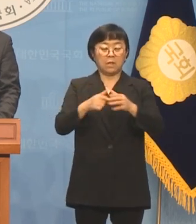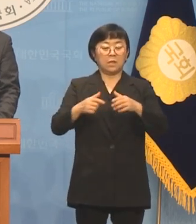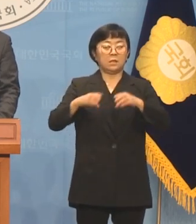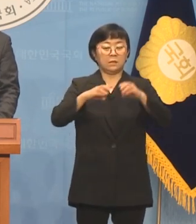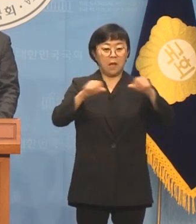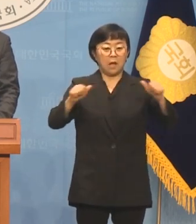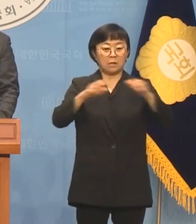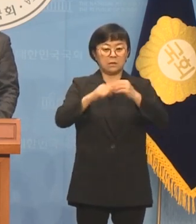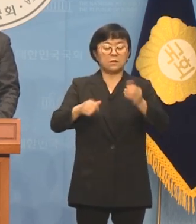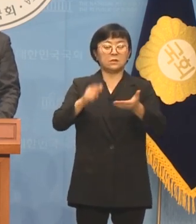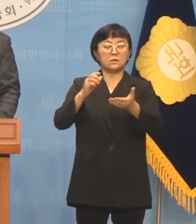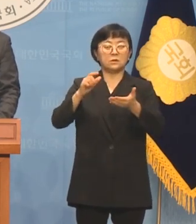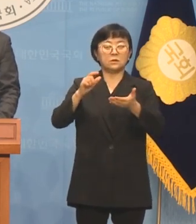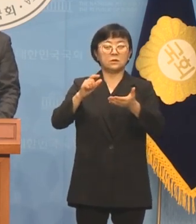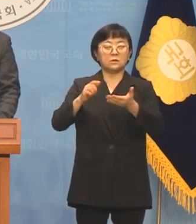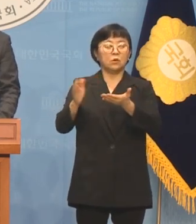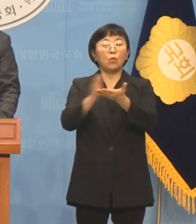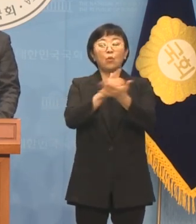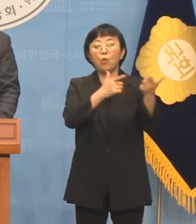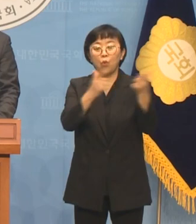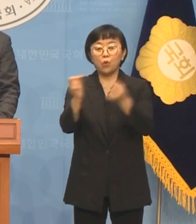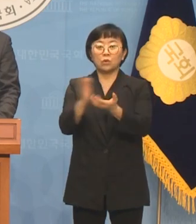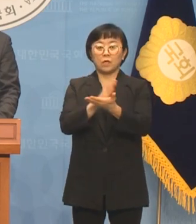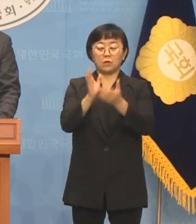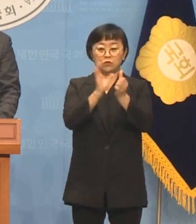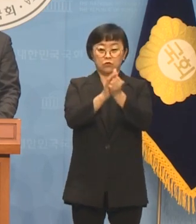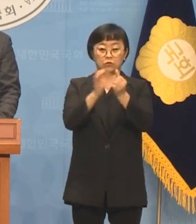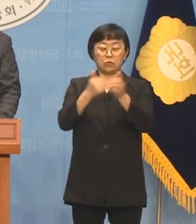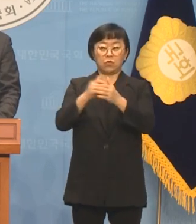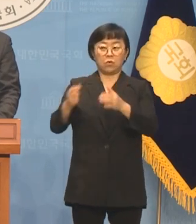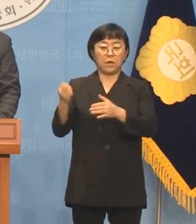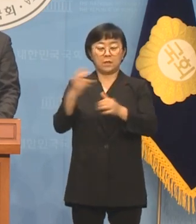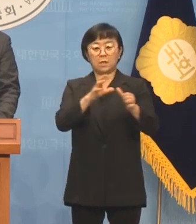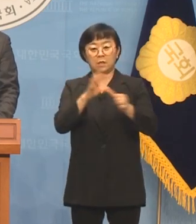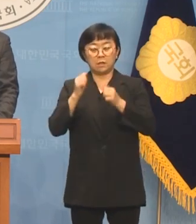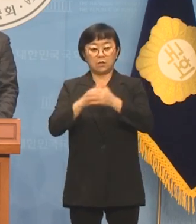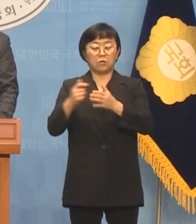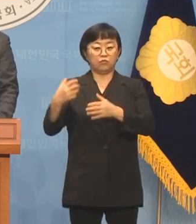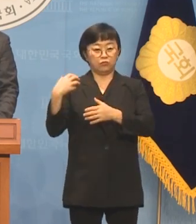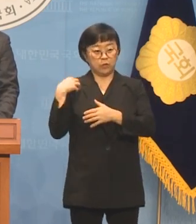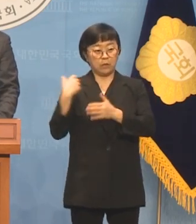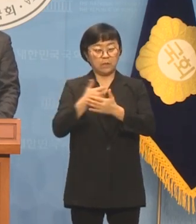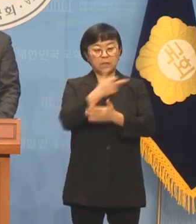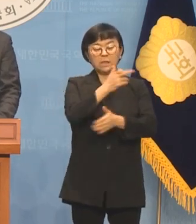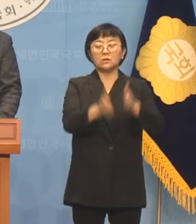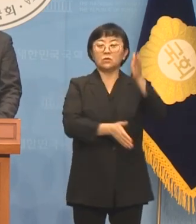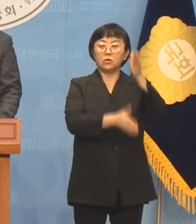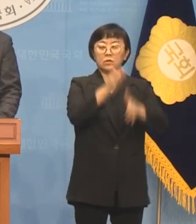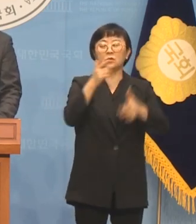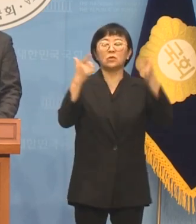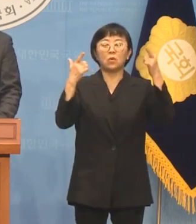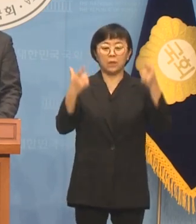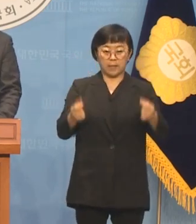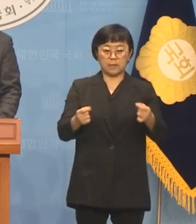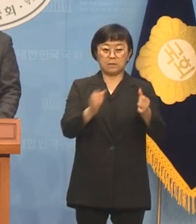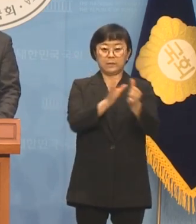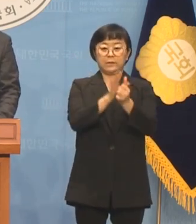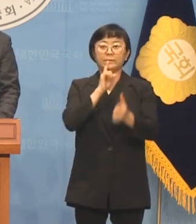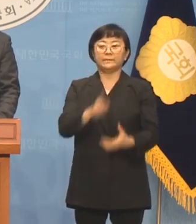일정량 할당하도록 의무화하여 재생에너지 전환의 부담을 대도시도 공평하게 지도록